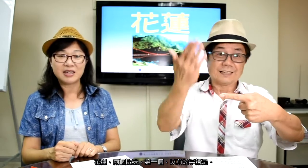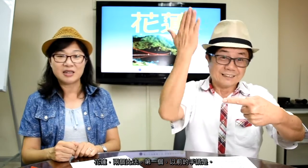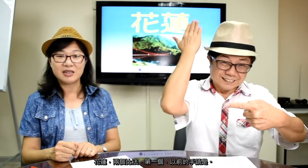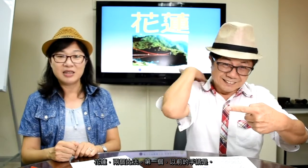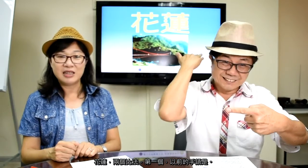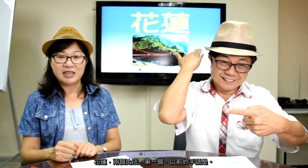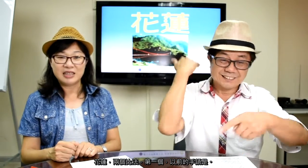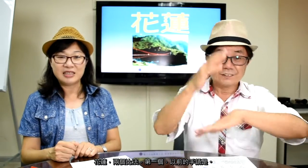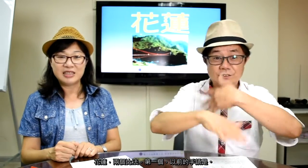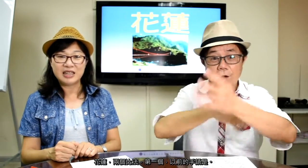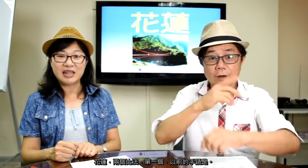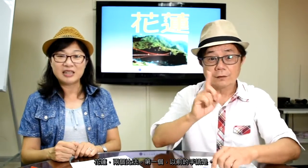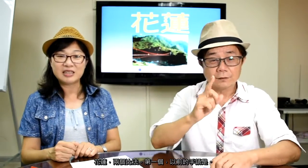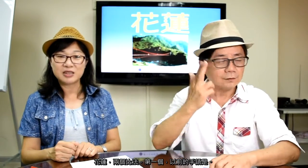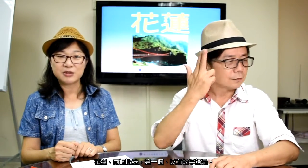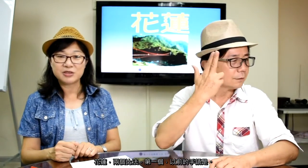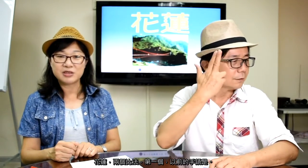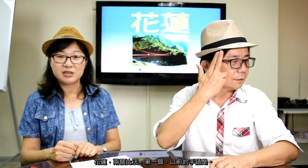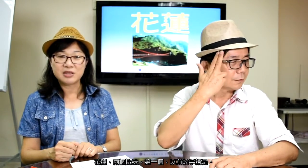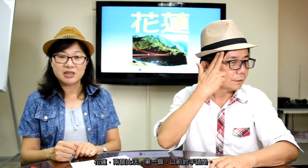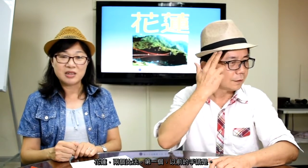个，以前的手语是